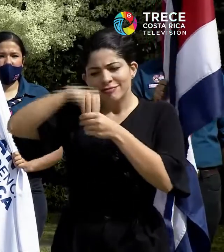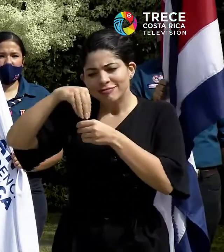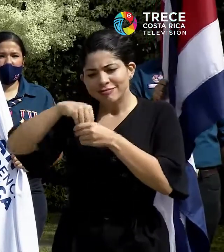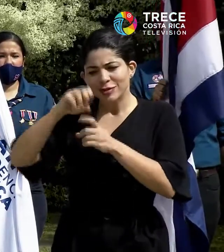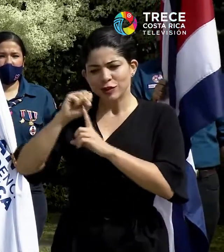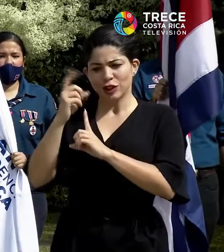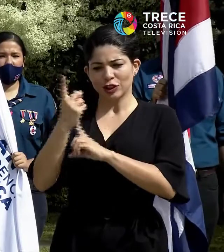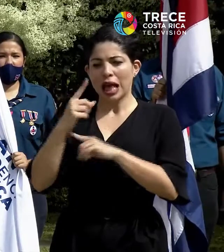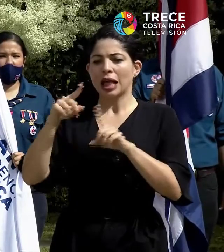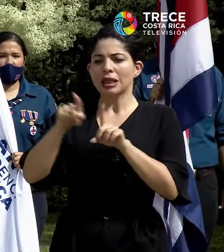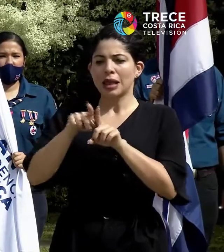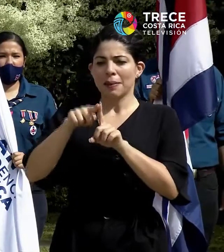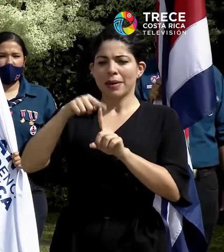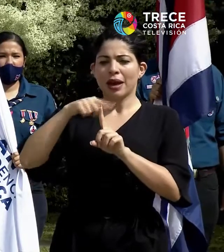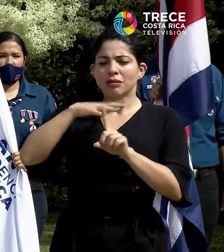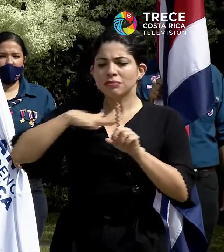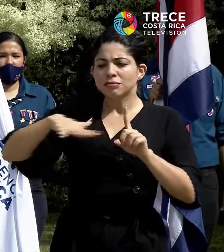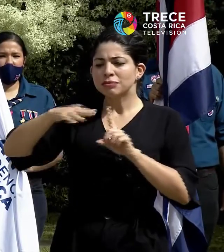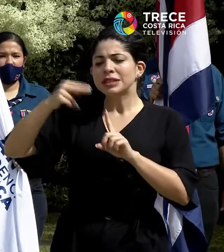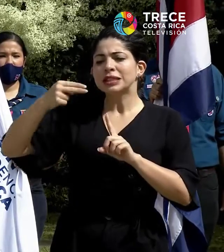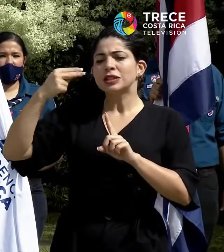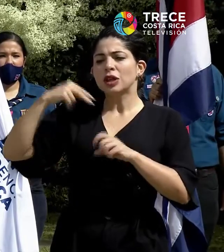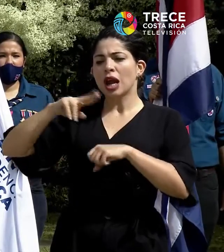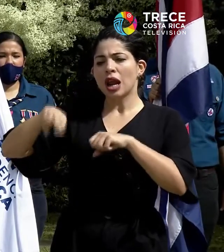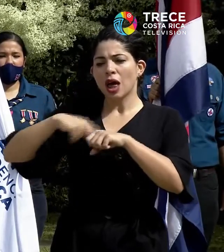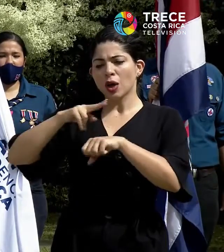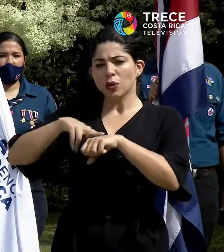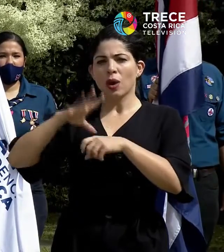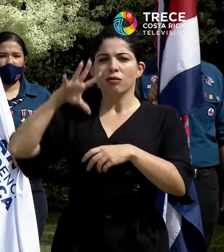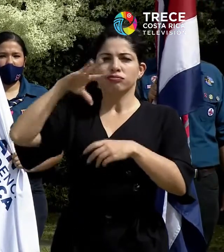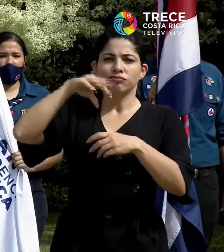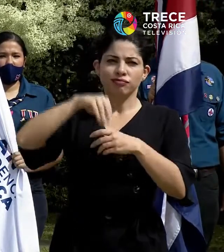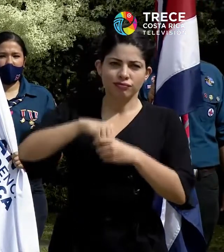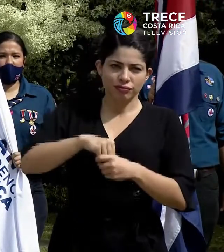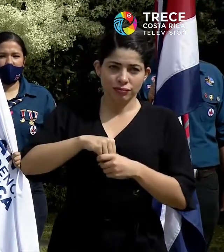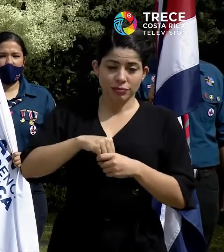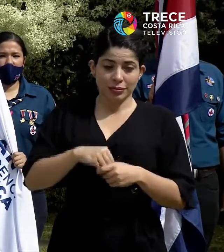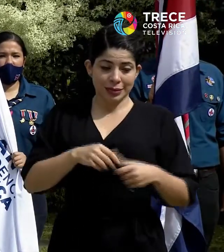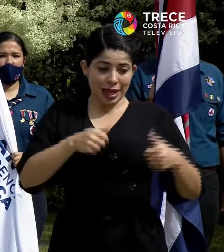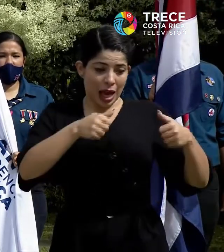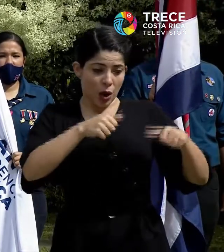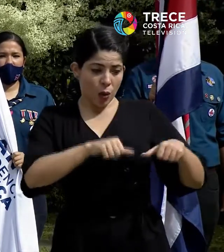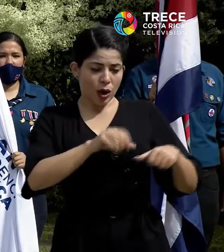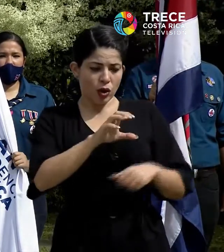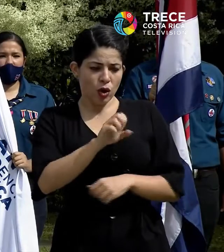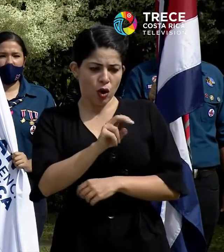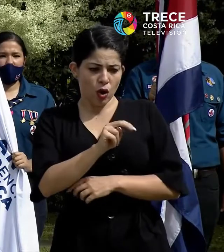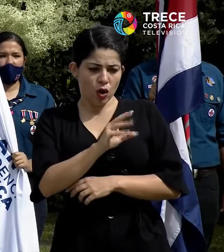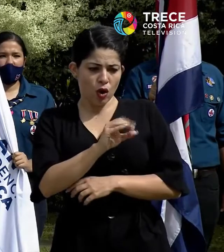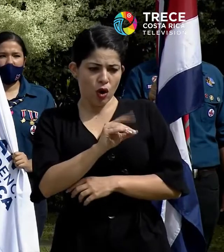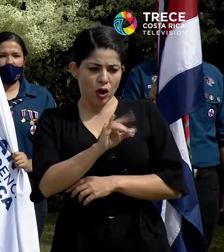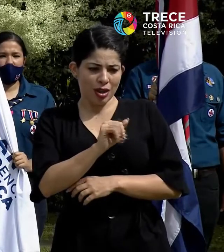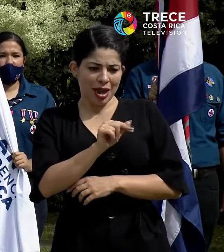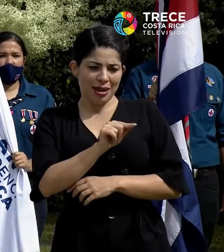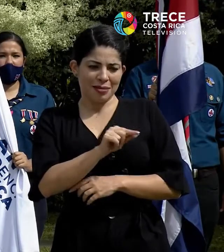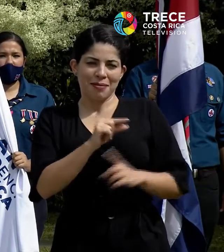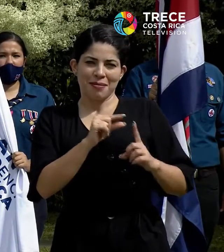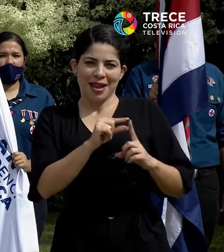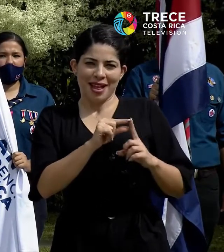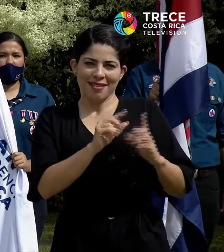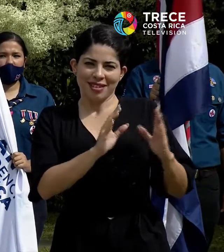como entorno a través de la historia natural. Tanto ese acuerdo de concordia, con el poder que tiene esa palabra, como